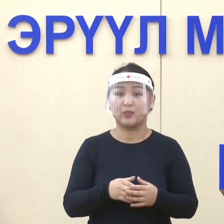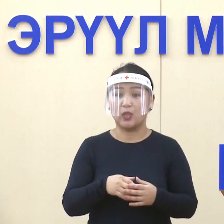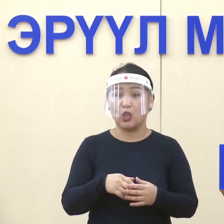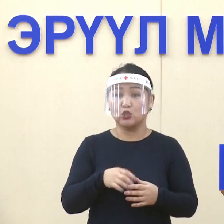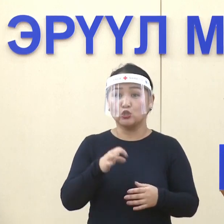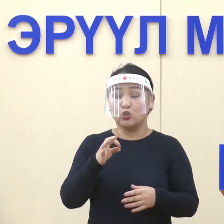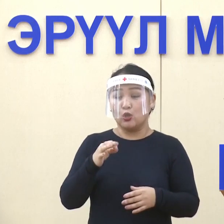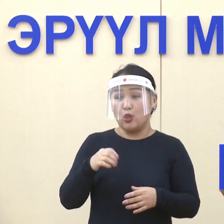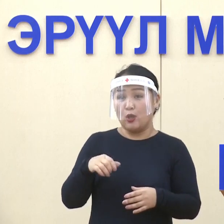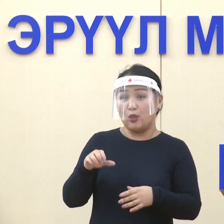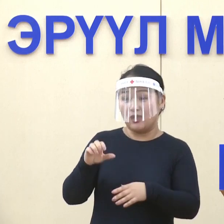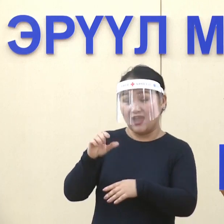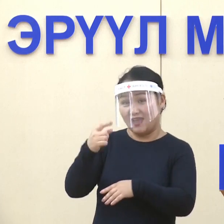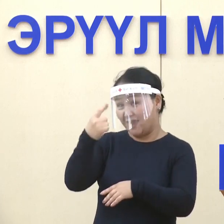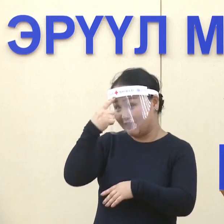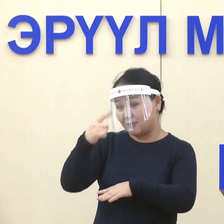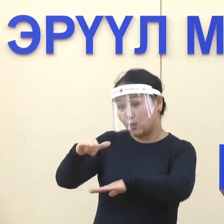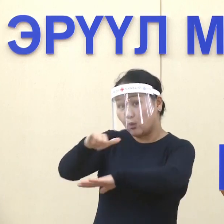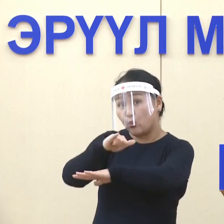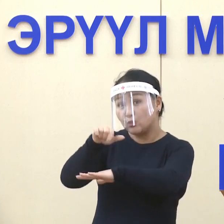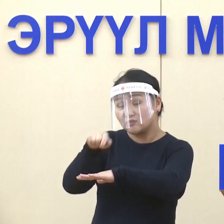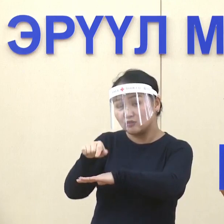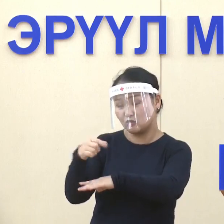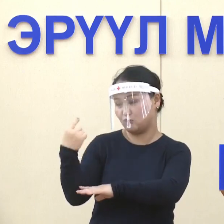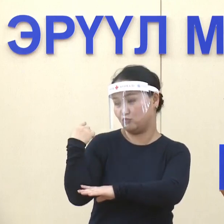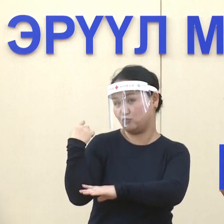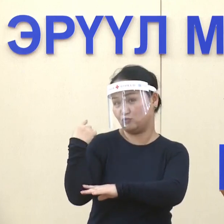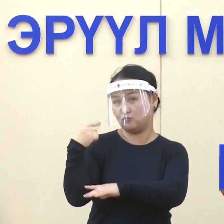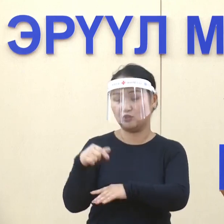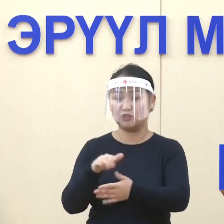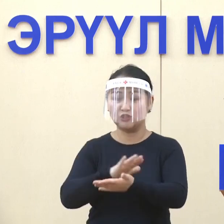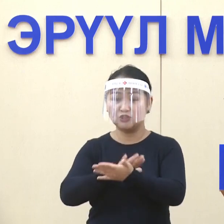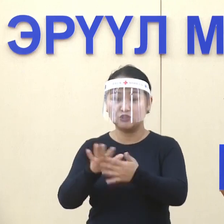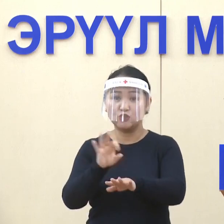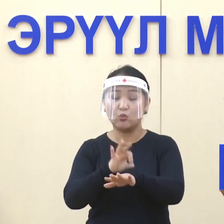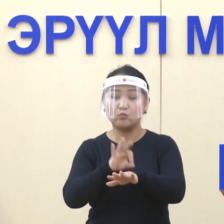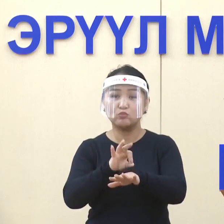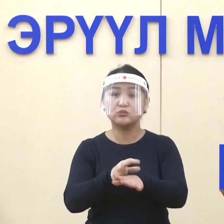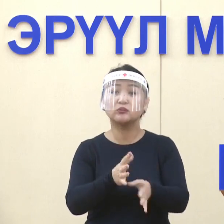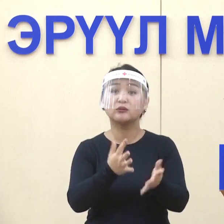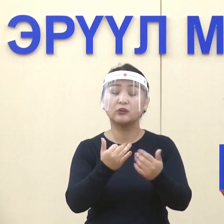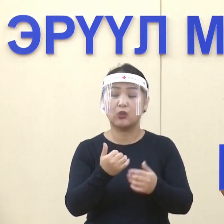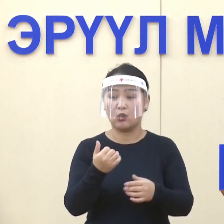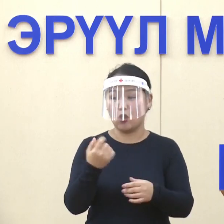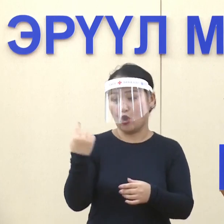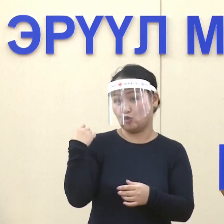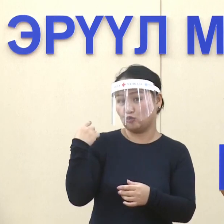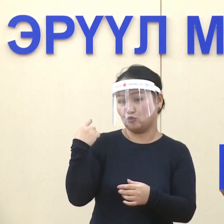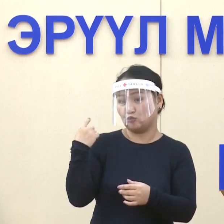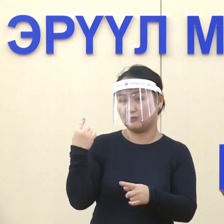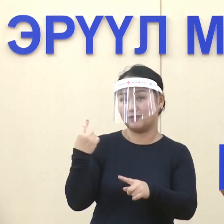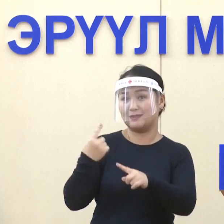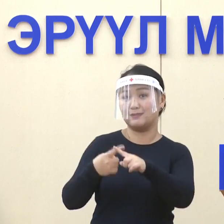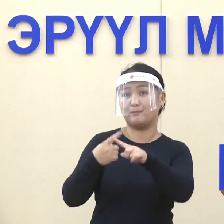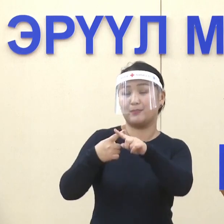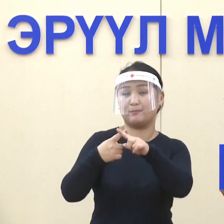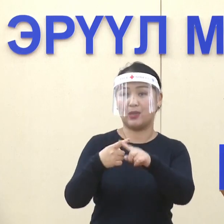Өмнөд Азийн бүсэд бүгд найрамдах Энэтхэг улсад өчигдөр шинэ тохиолдлын тоо өмнөх өдрөөс дахин